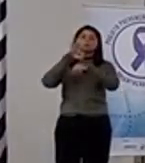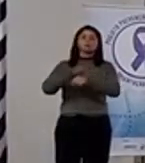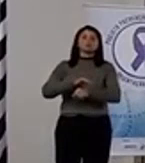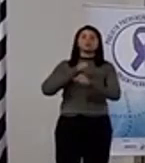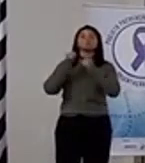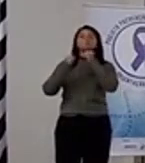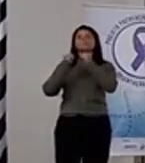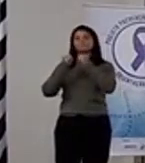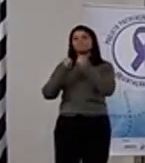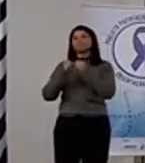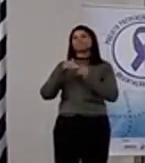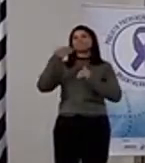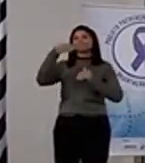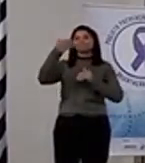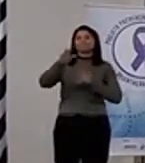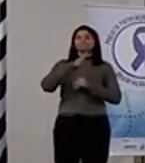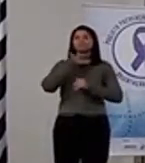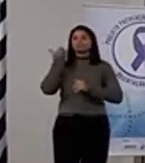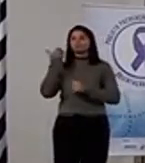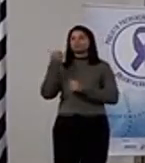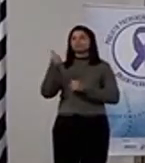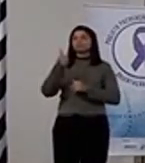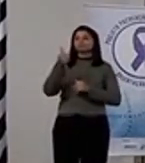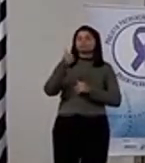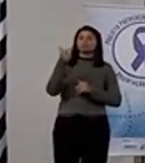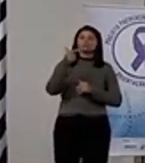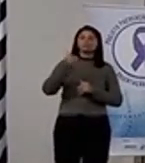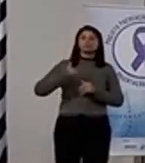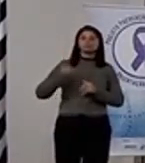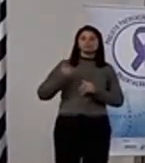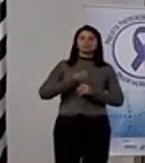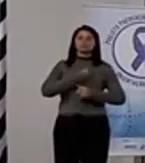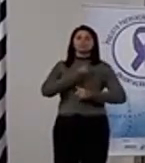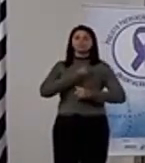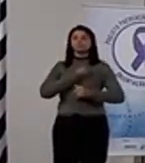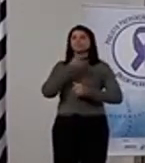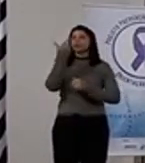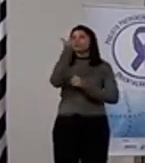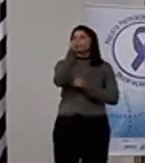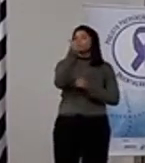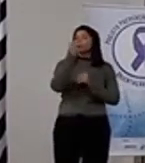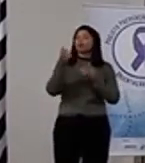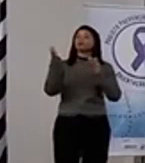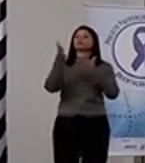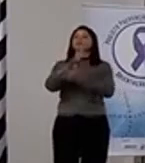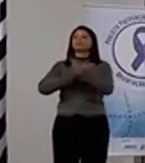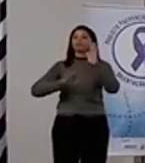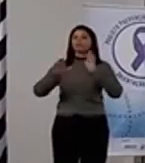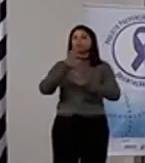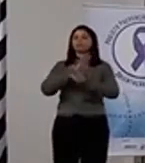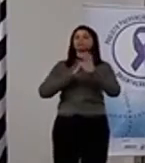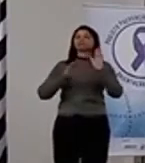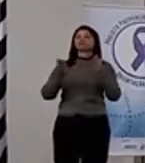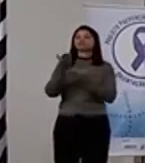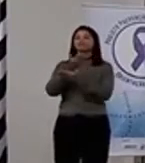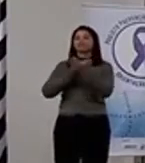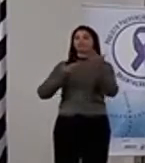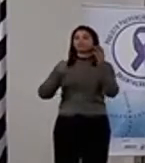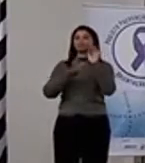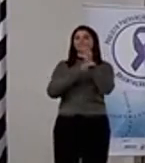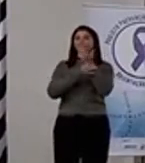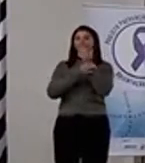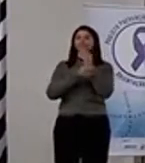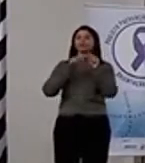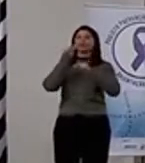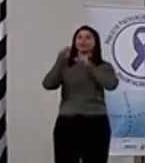pode levar a óbito no primeiro ou segundo ano de vida. Ainda não há uma terapia para essa doença, porque ela é uma alteração do seu cromossomo 13 em todo o seu corpo.